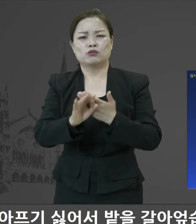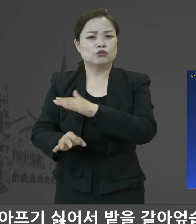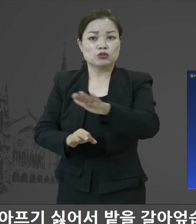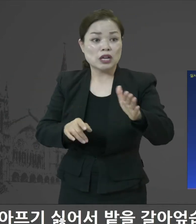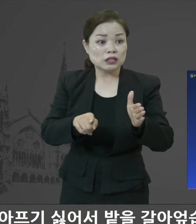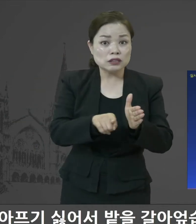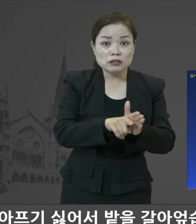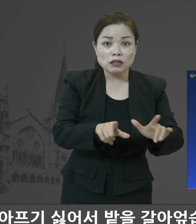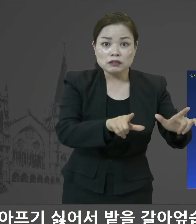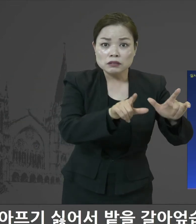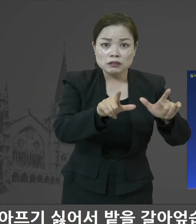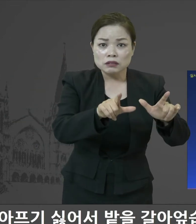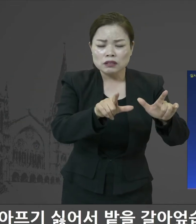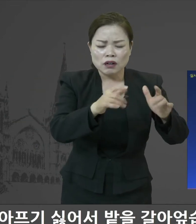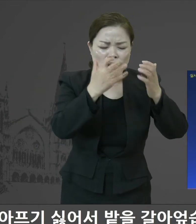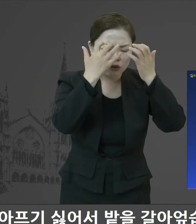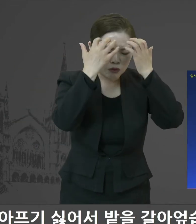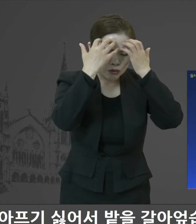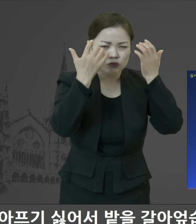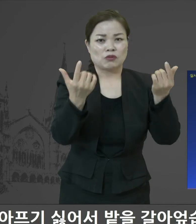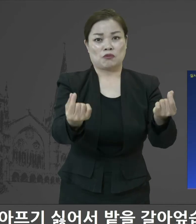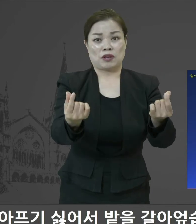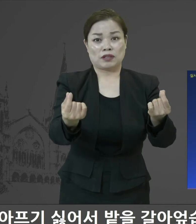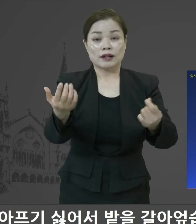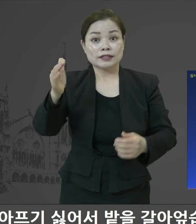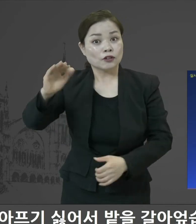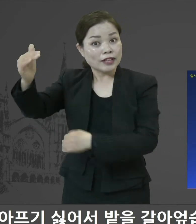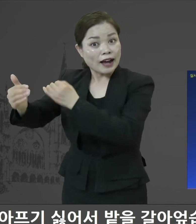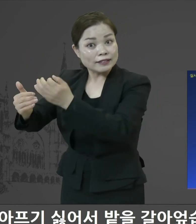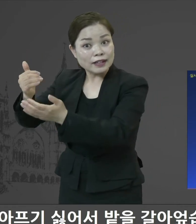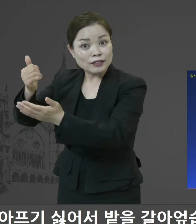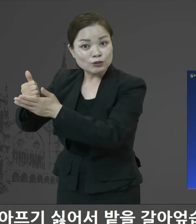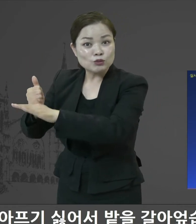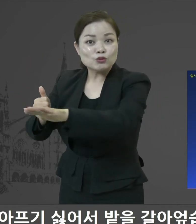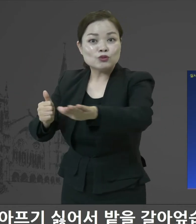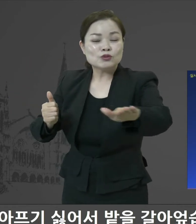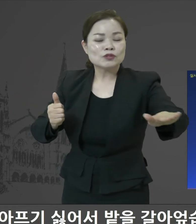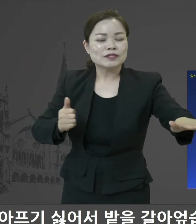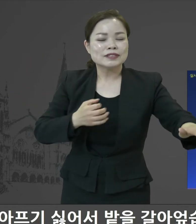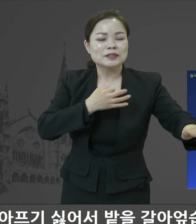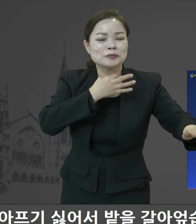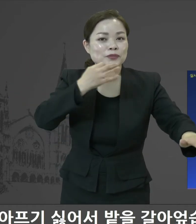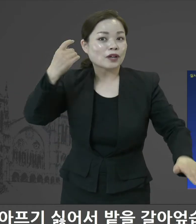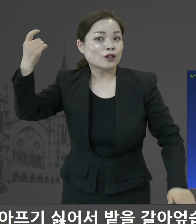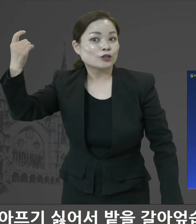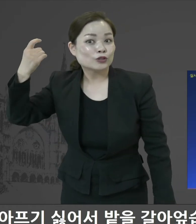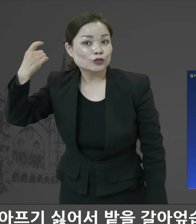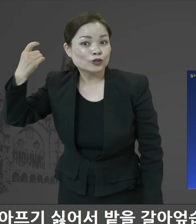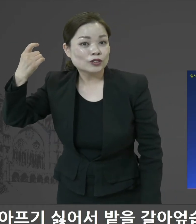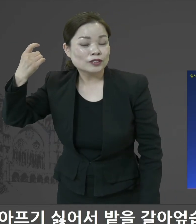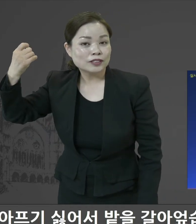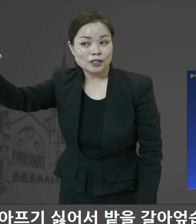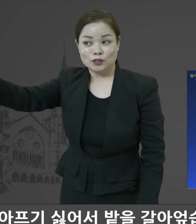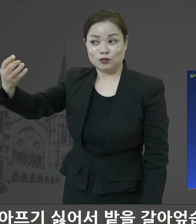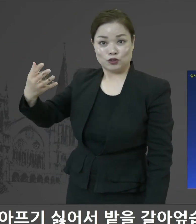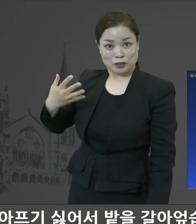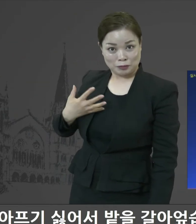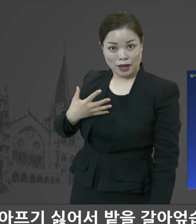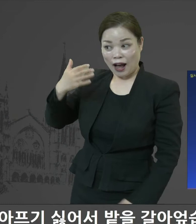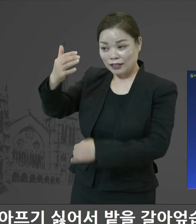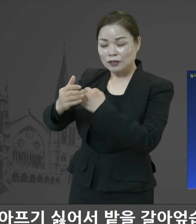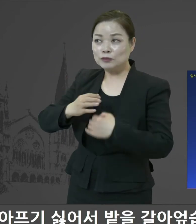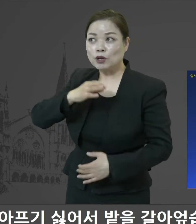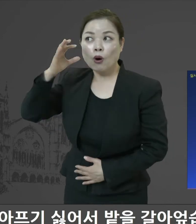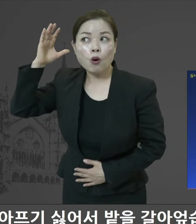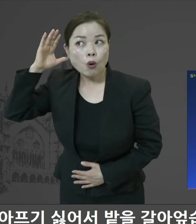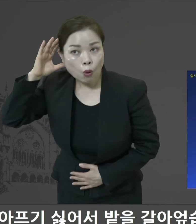우리의 신앙생활은 고통일 것입니다. 그런데 하나님은 우리에게 음성을 들려주시면서 신호를 주시면 우리는 그 하나님의